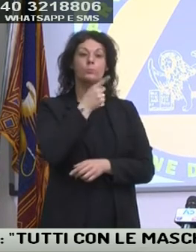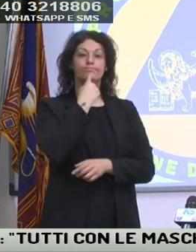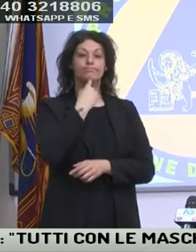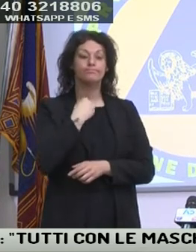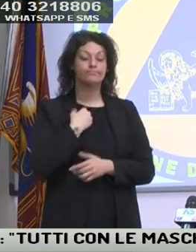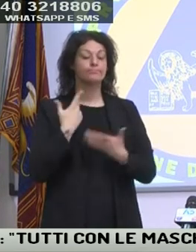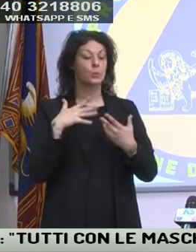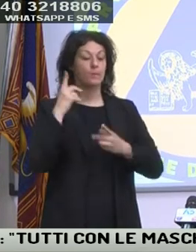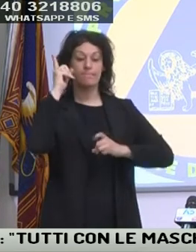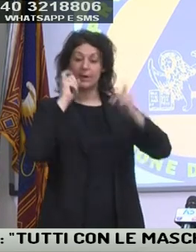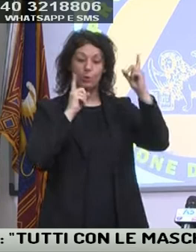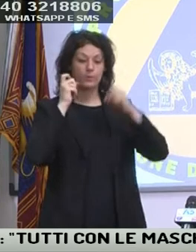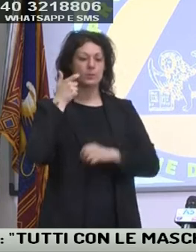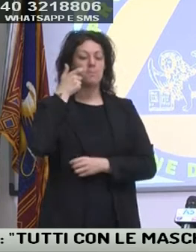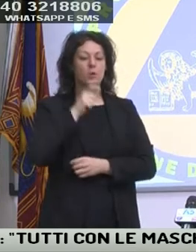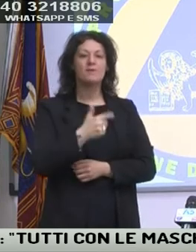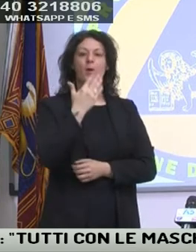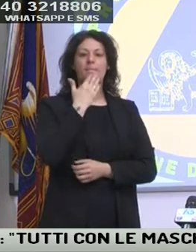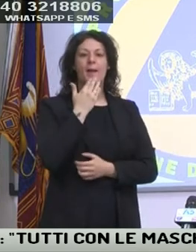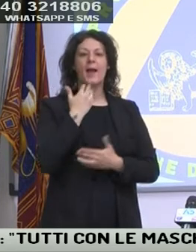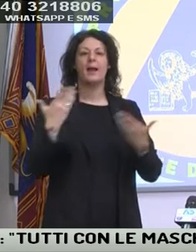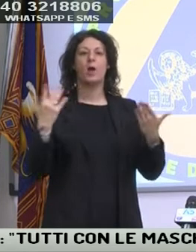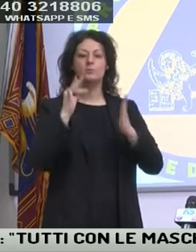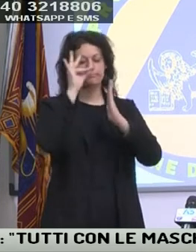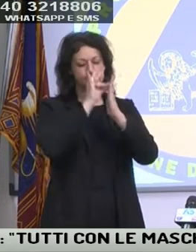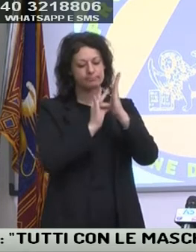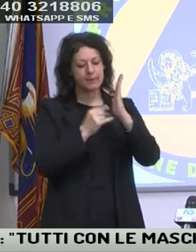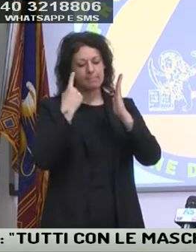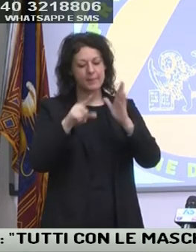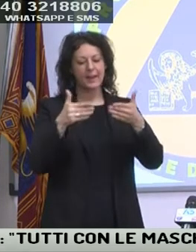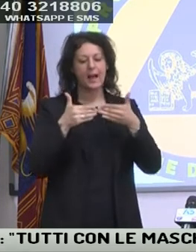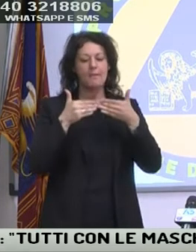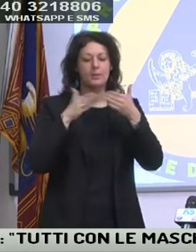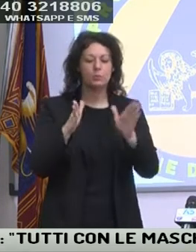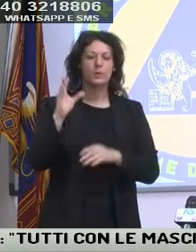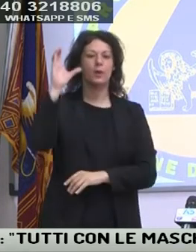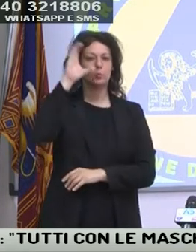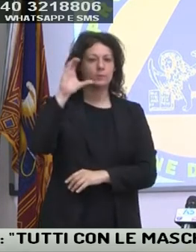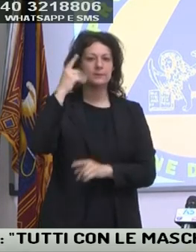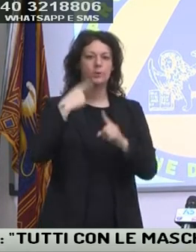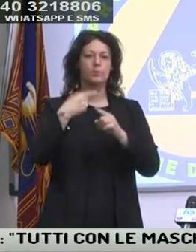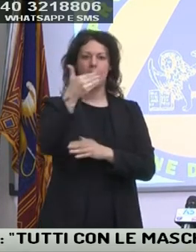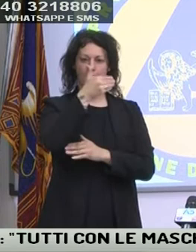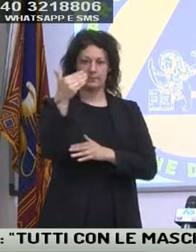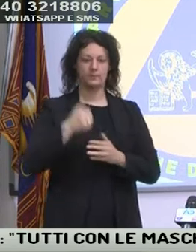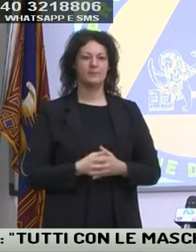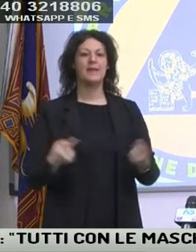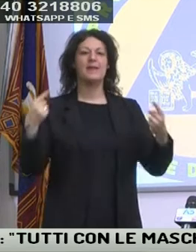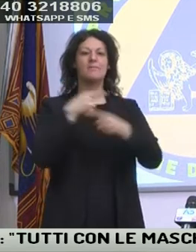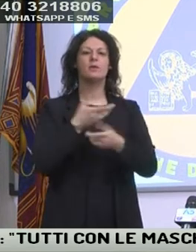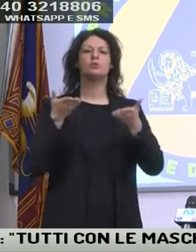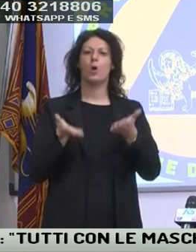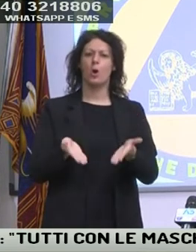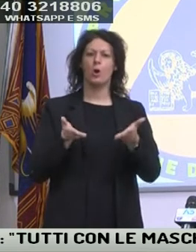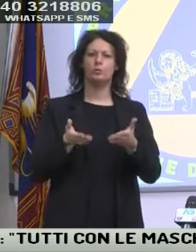perché mancano tutte le linee guida per la riapertura del turismo e degli alberghi. Oggi c'è invece il presidente Conte che in